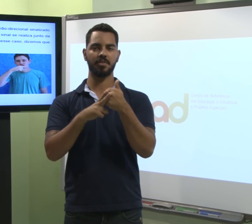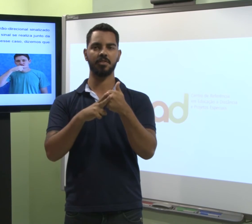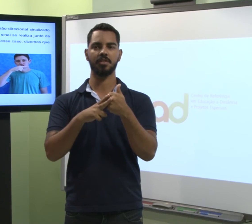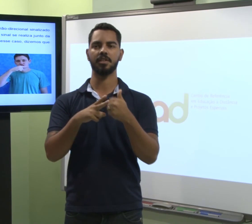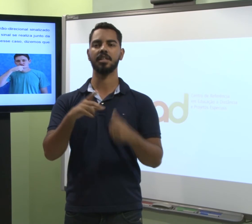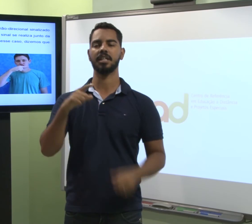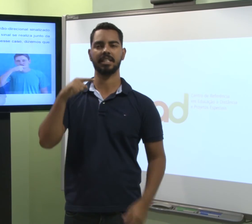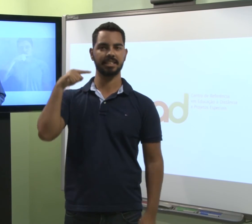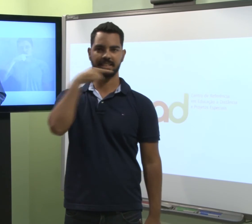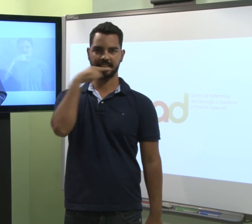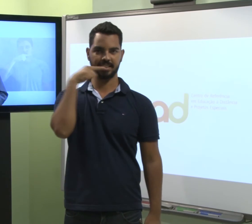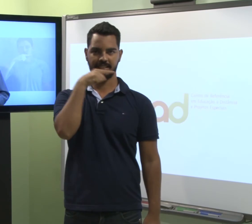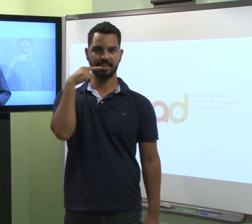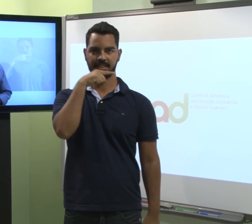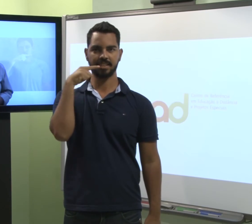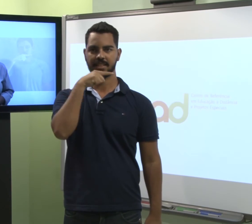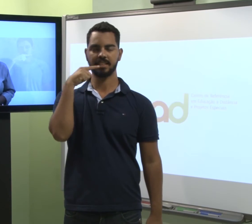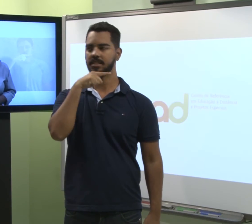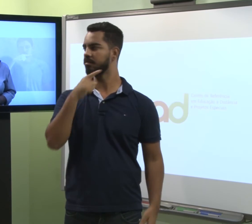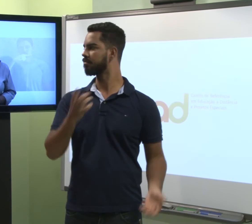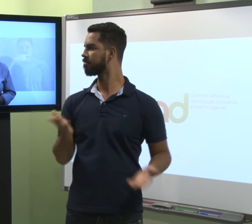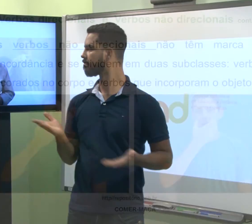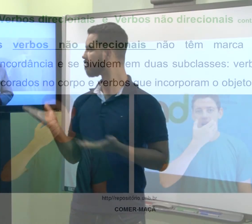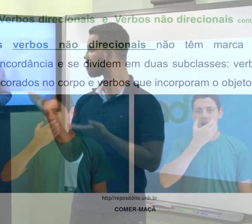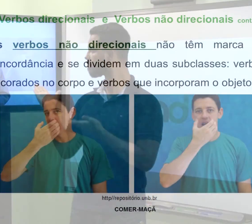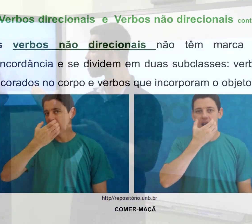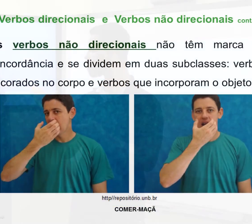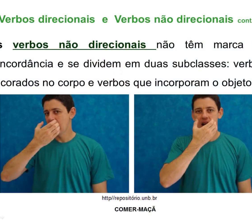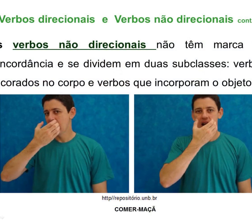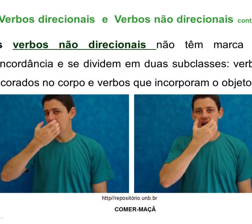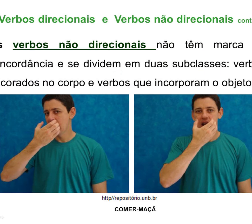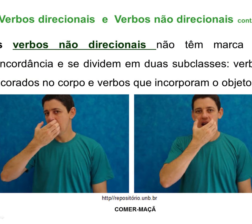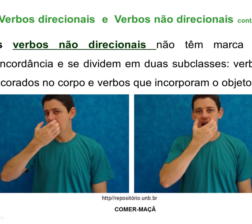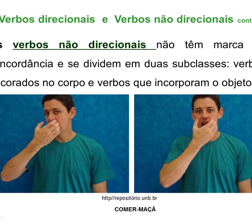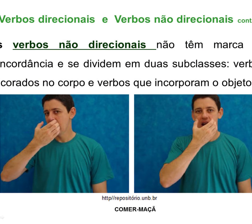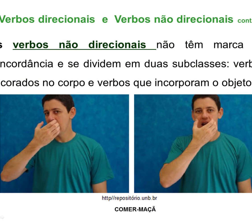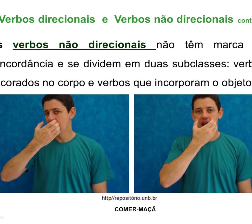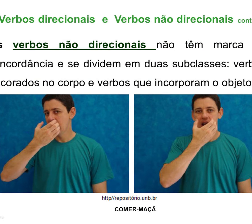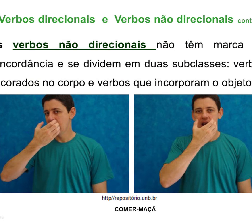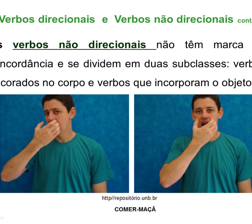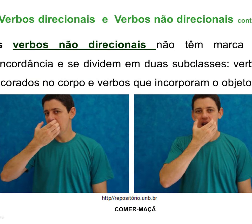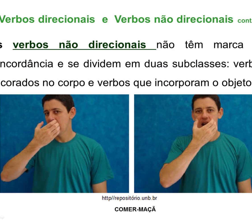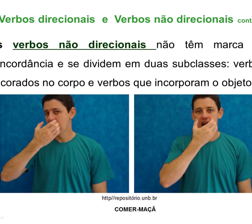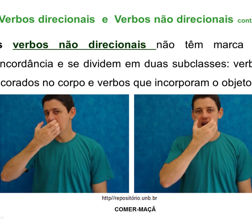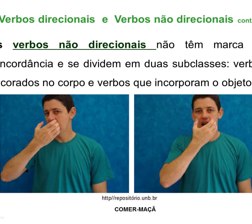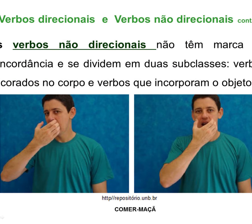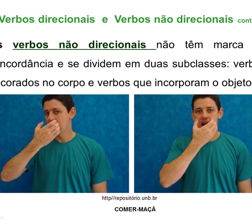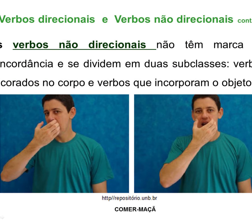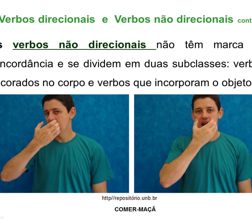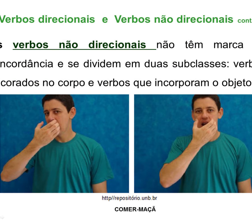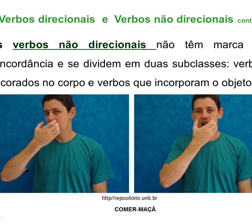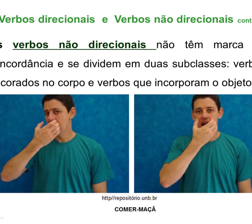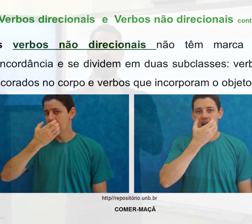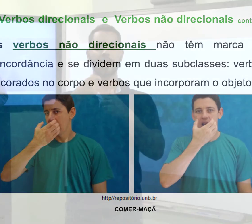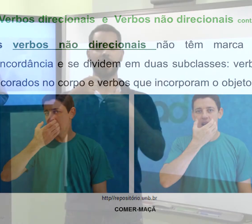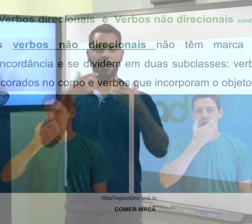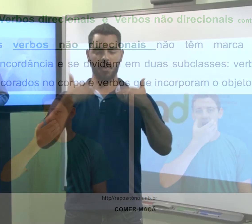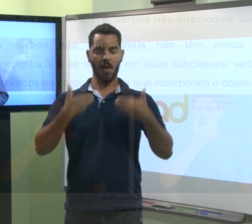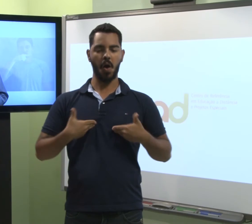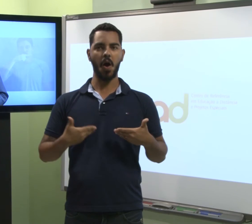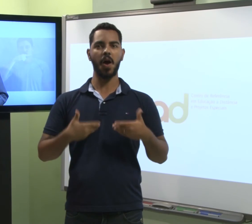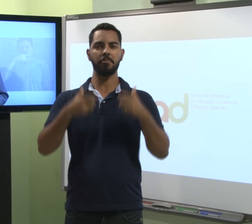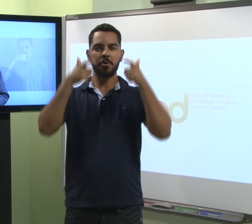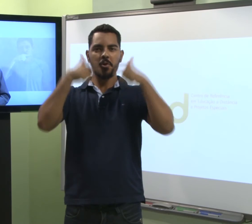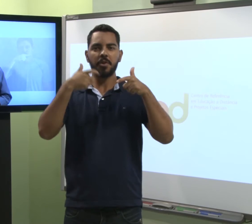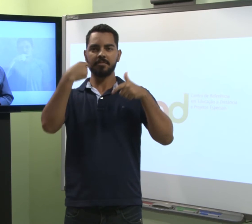dentes. Como podem perceber, ele é sinalizado também próximo do corpo do próprio sinalizador.